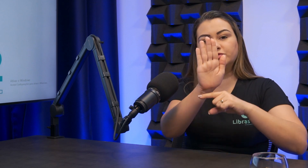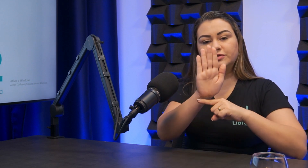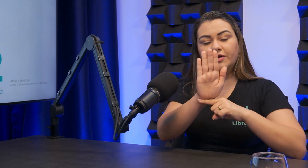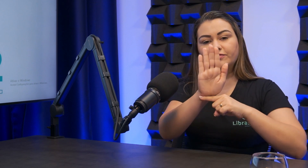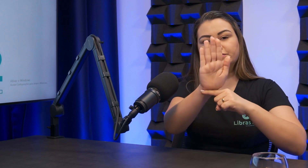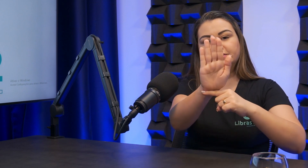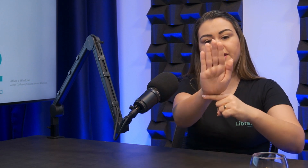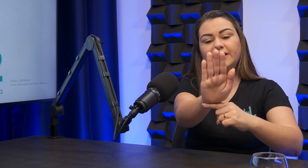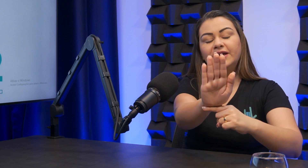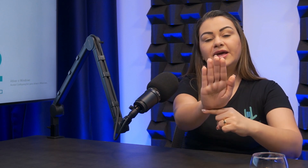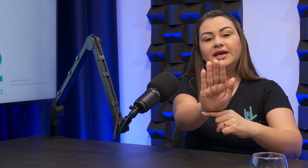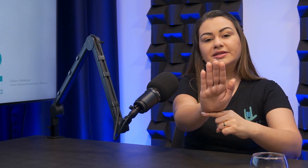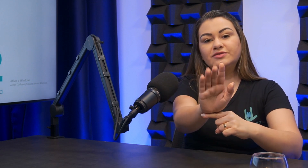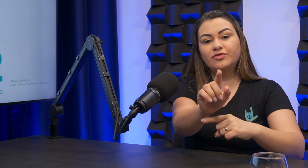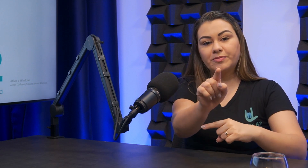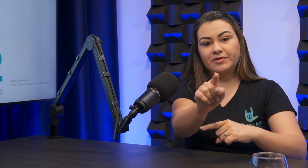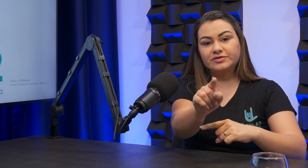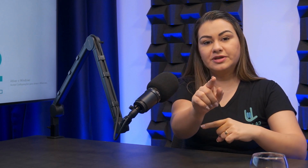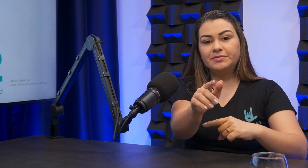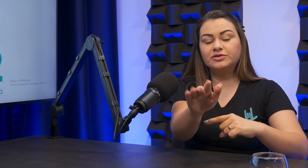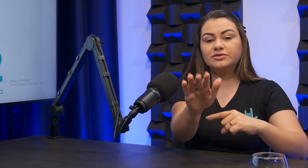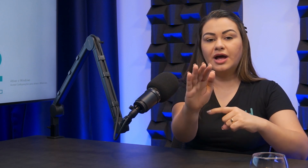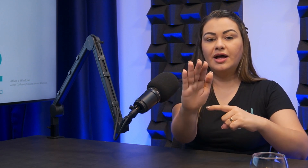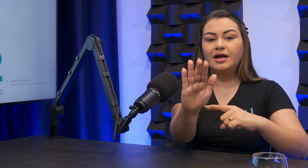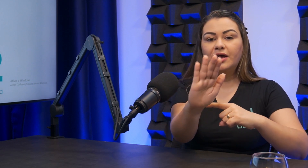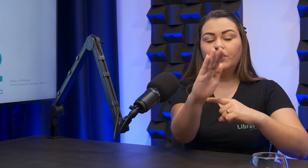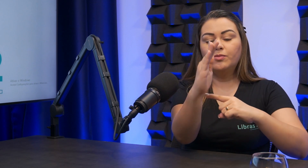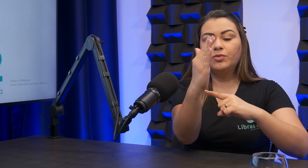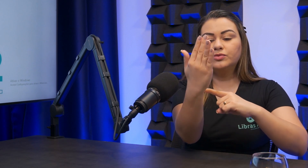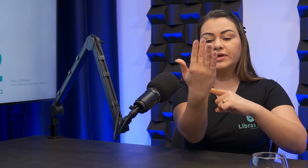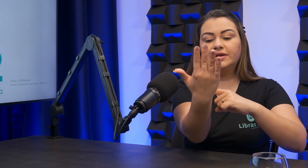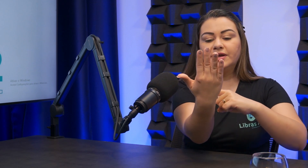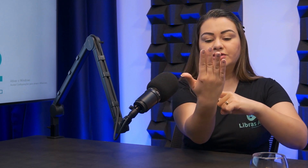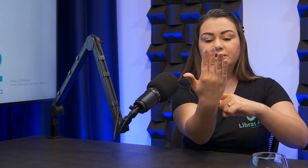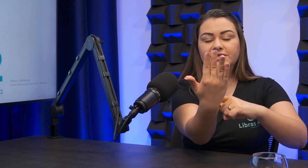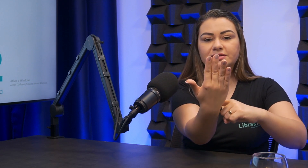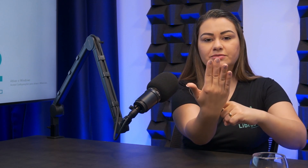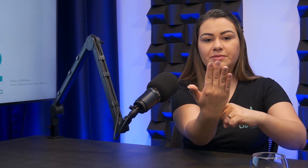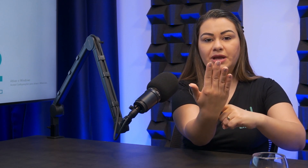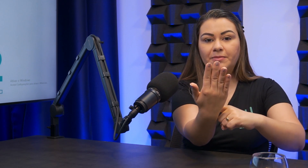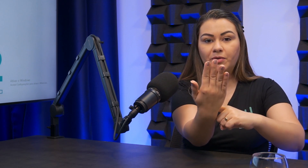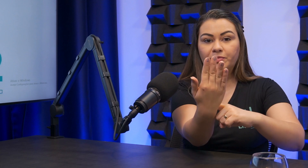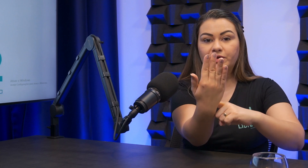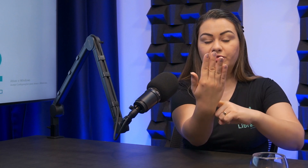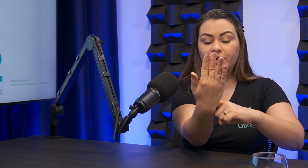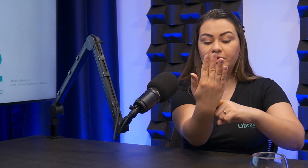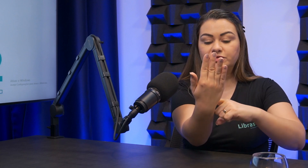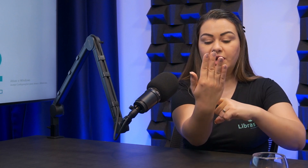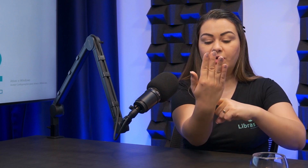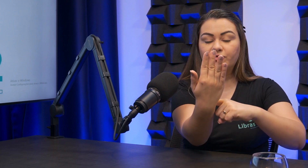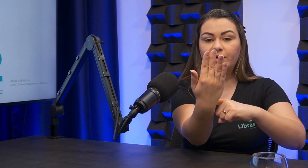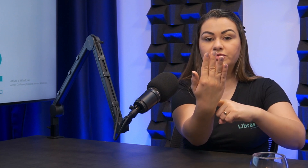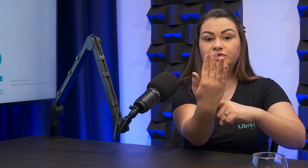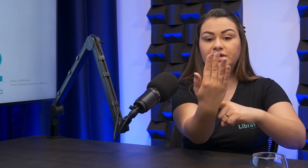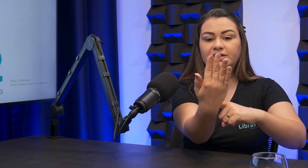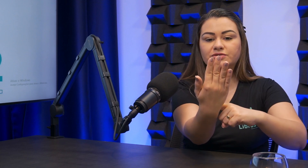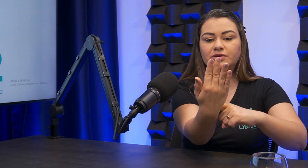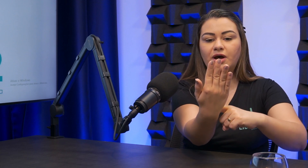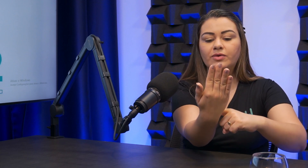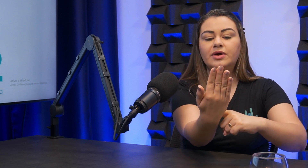ajudar você. E se for para você me ajudar, eu mudo aqui a direção da minha mão, porque o verbo ajudar é um verbo direcional.